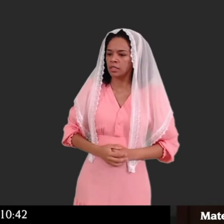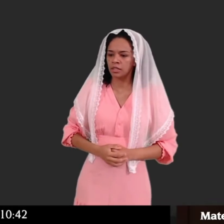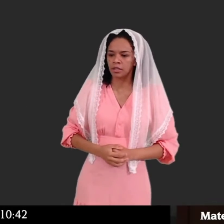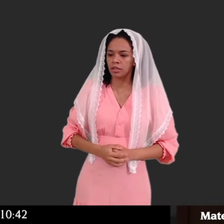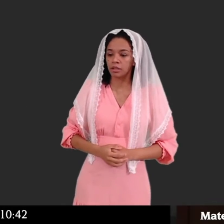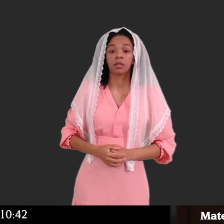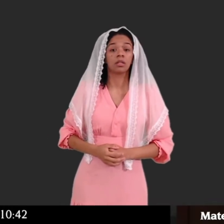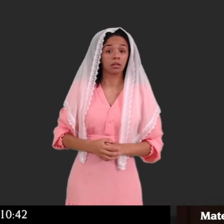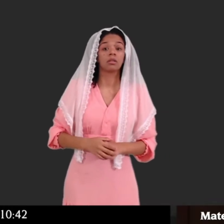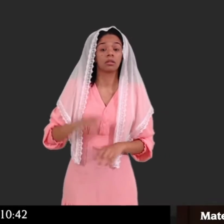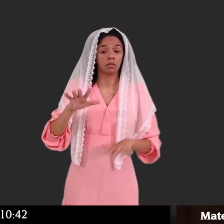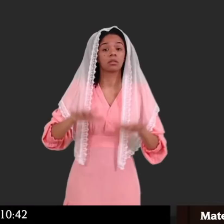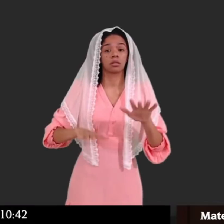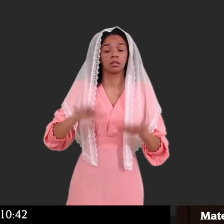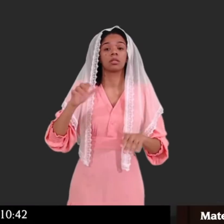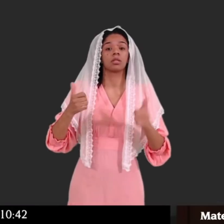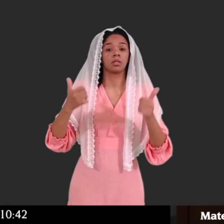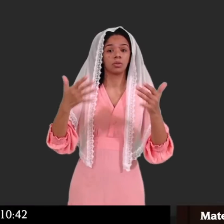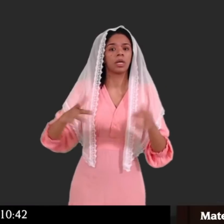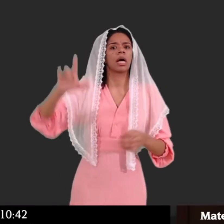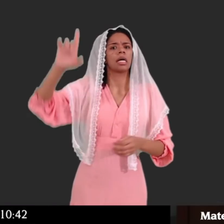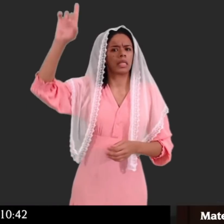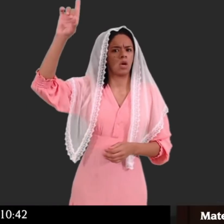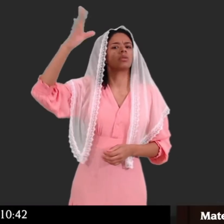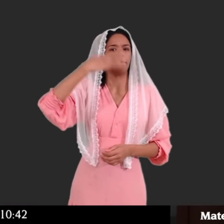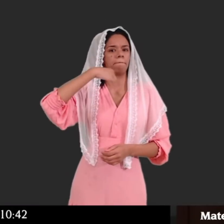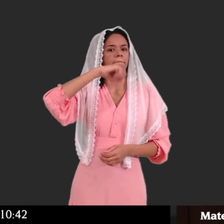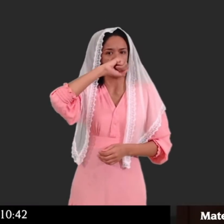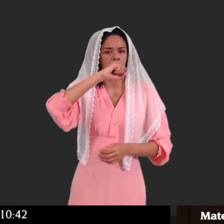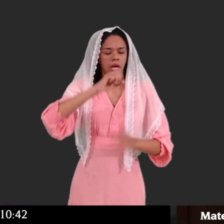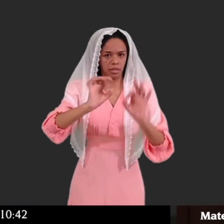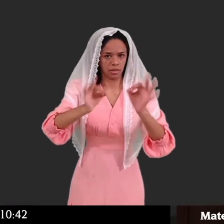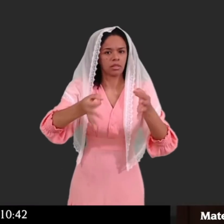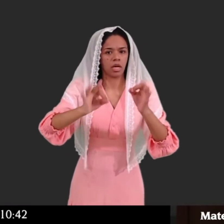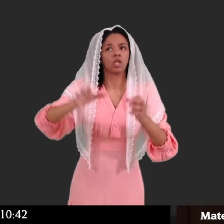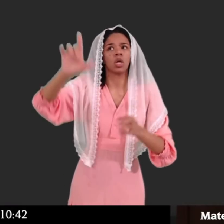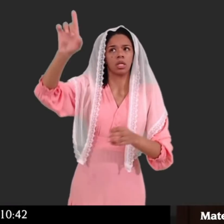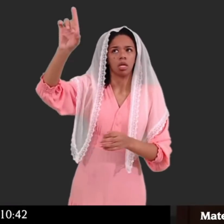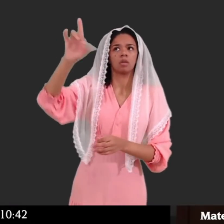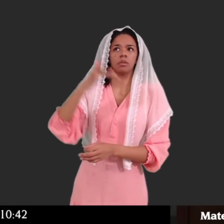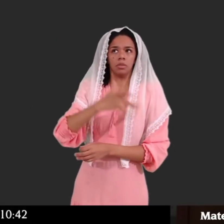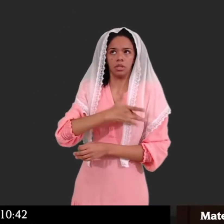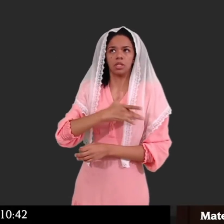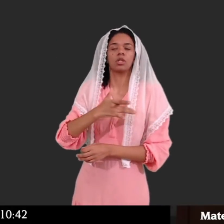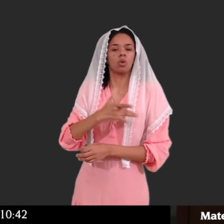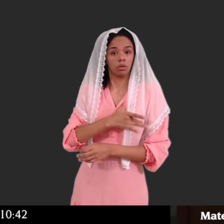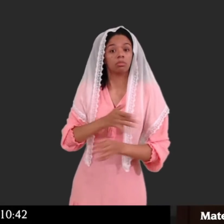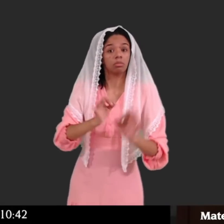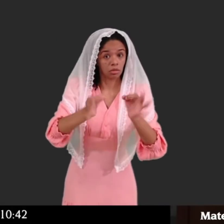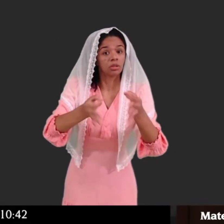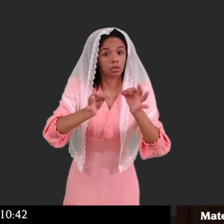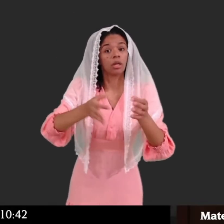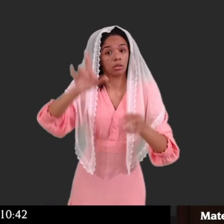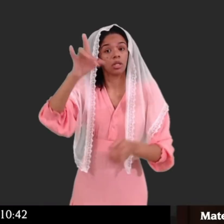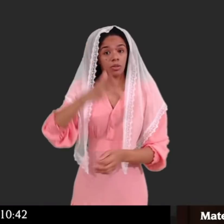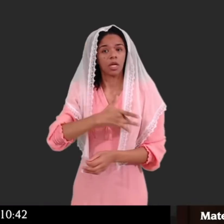Às vezes eu falo isso, irmãos, muitos falam: Deus é Pai, Deus é Pai, Deus é misericórdia, Deus é